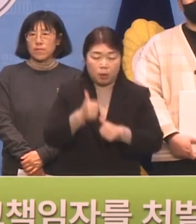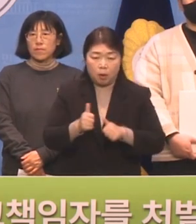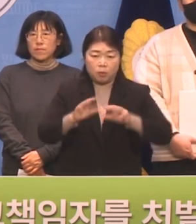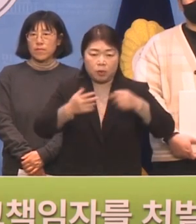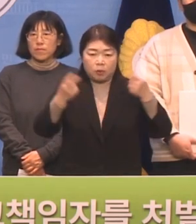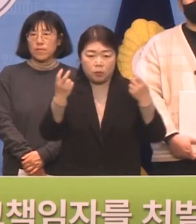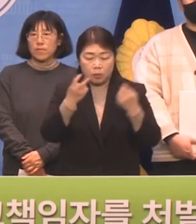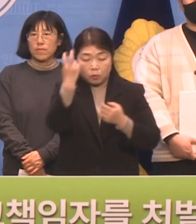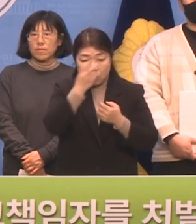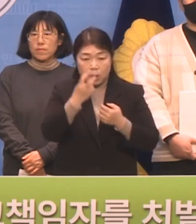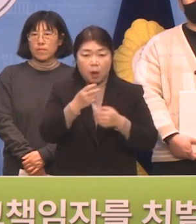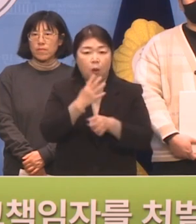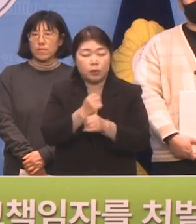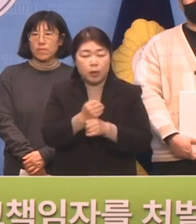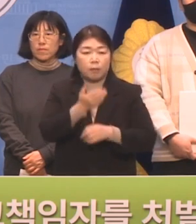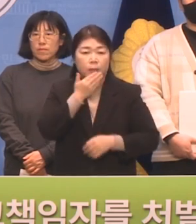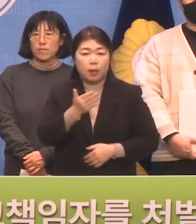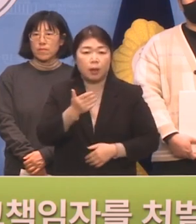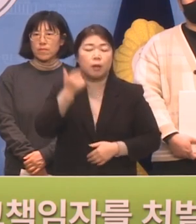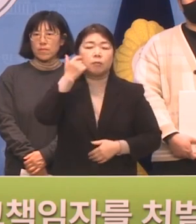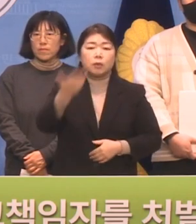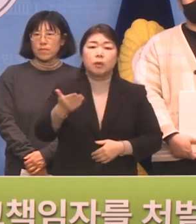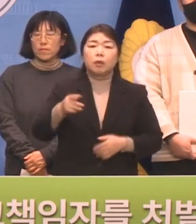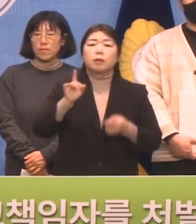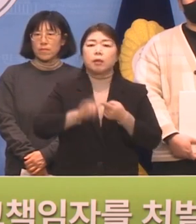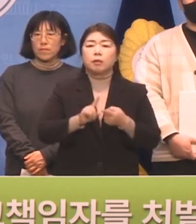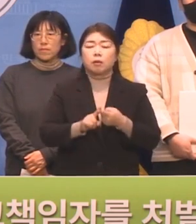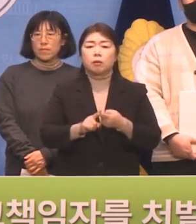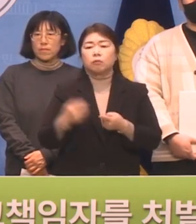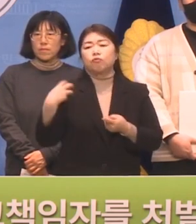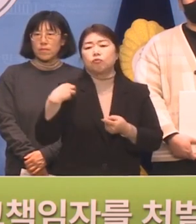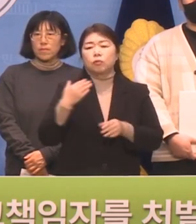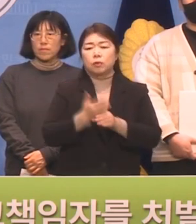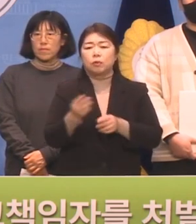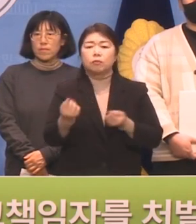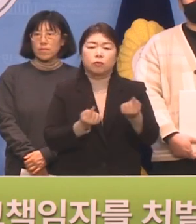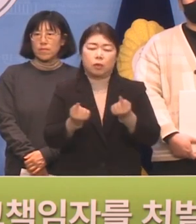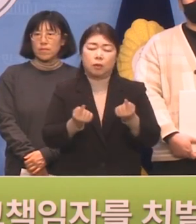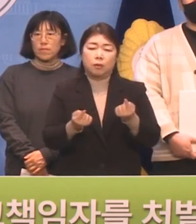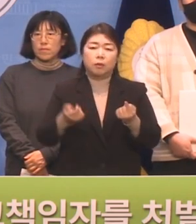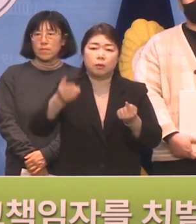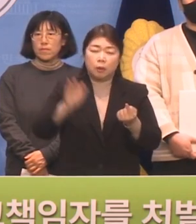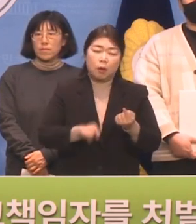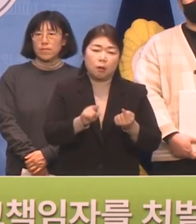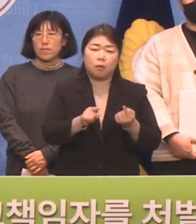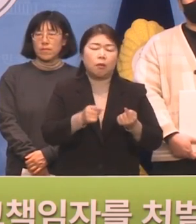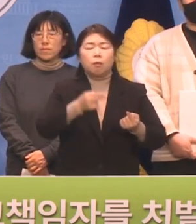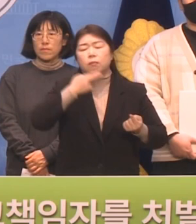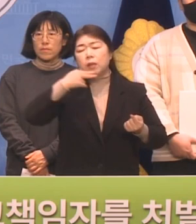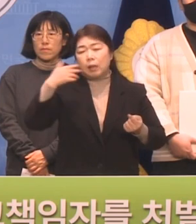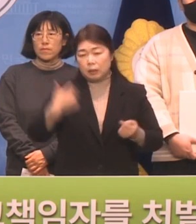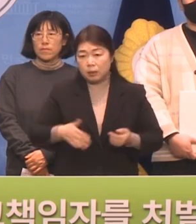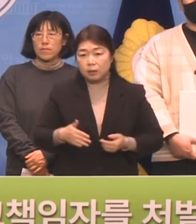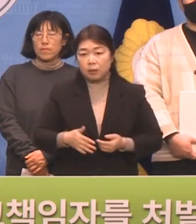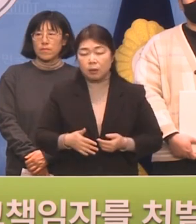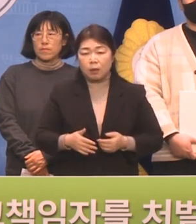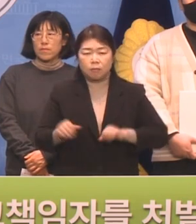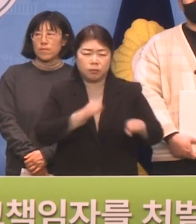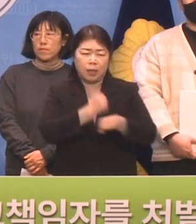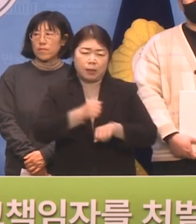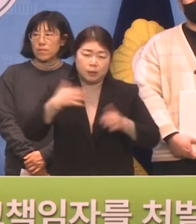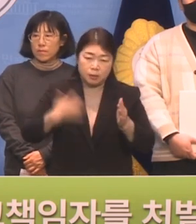국정조사가 원활히 진행될 수 있도록 역할을 해주셔야 되는데 그 부분이 미흡하다는 생각을 지울 수